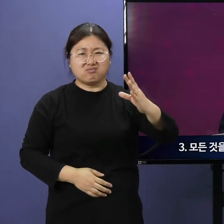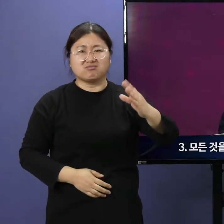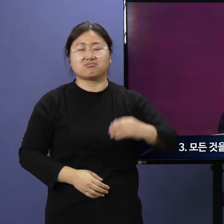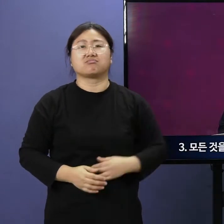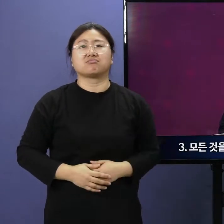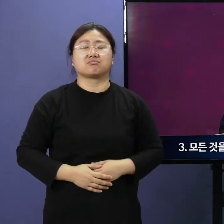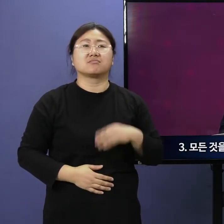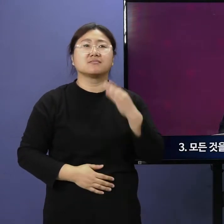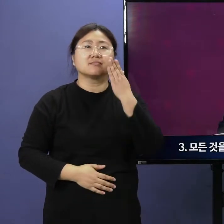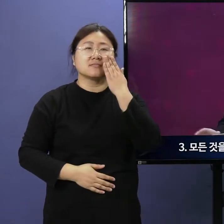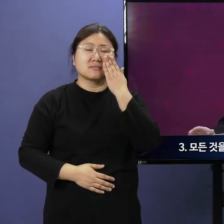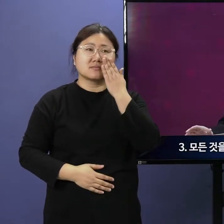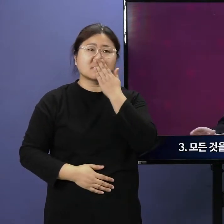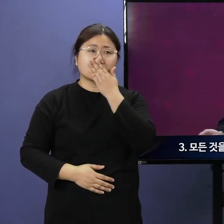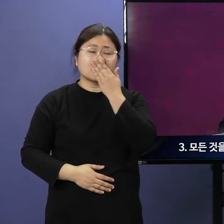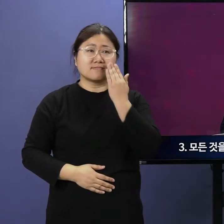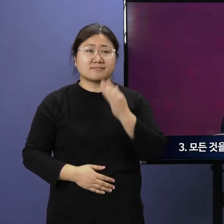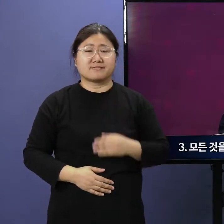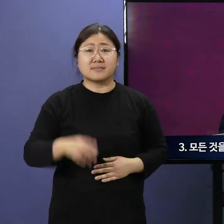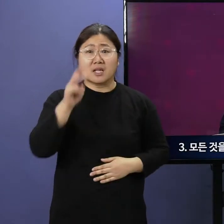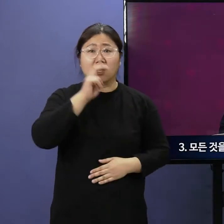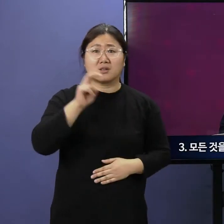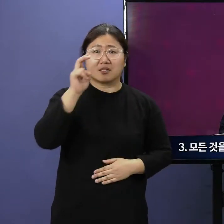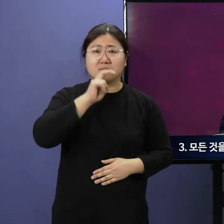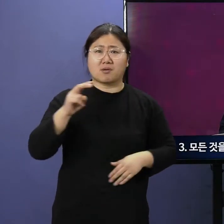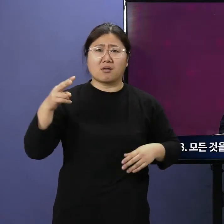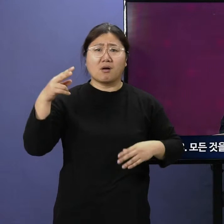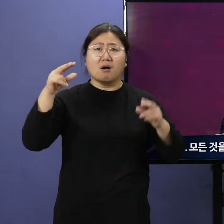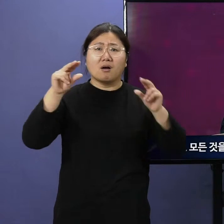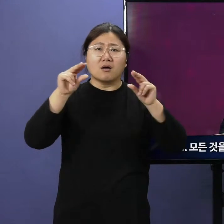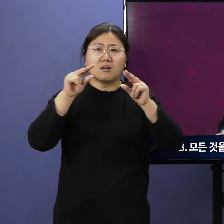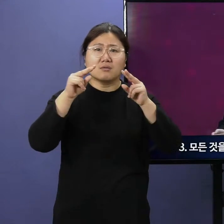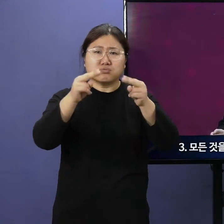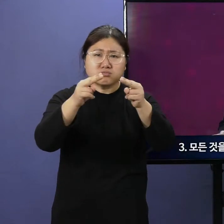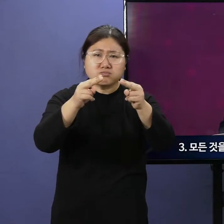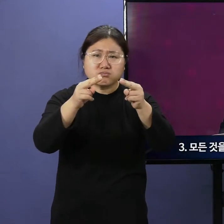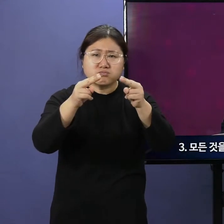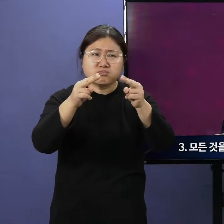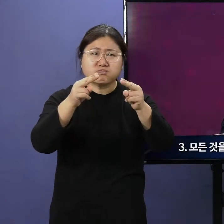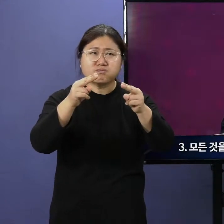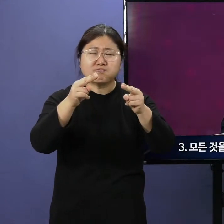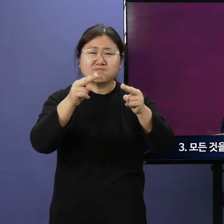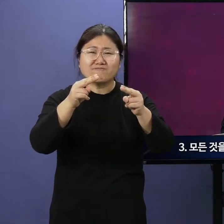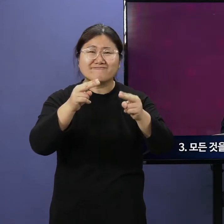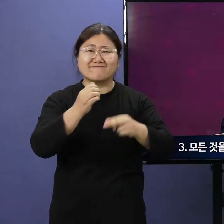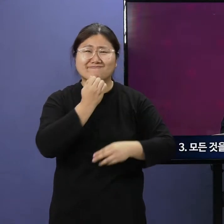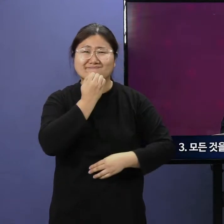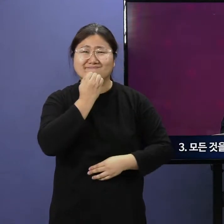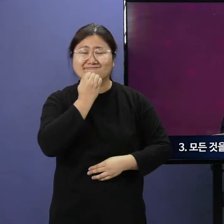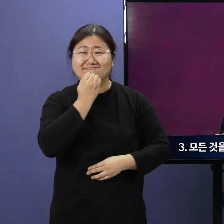여러분, 음악이 끊겼습니다. 웃음소리가 멈췄습니다.